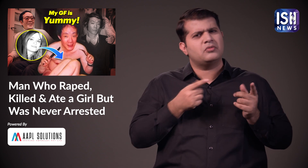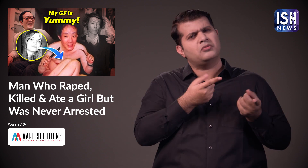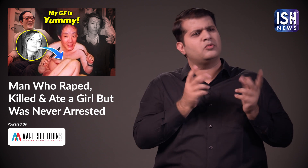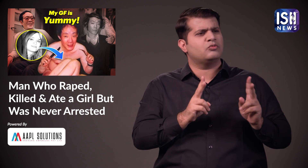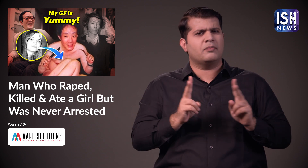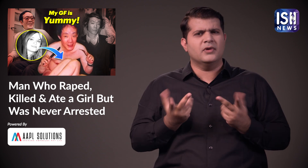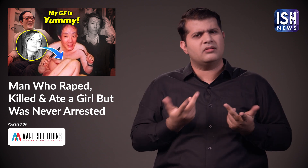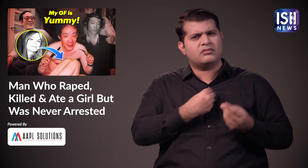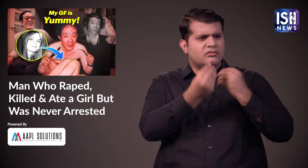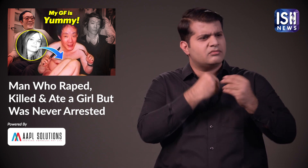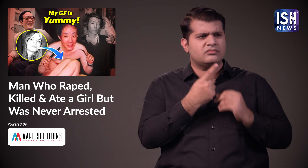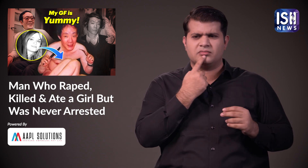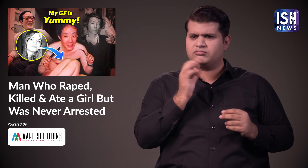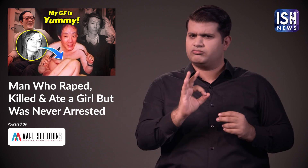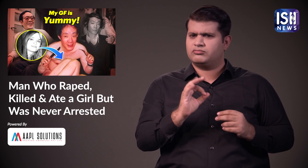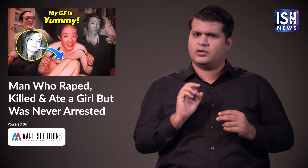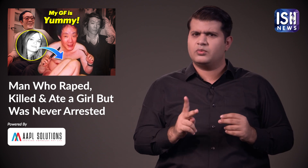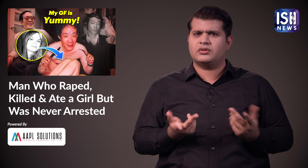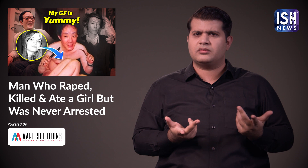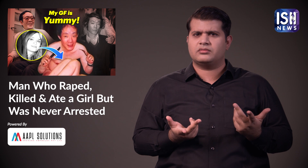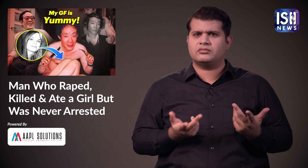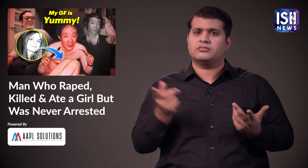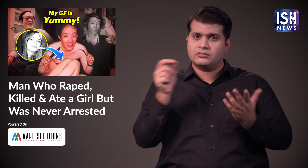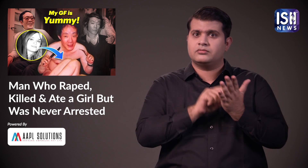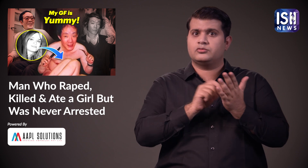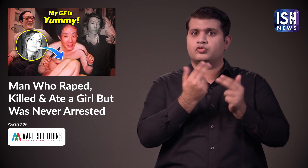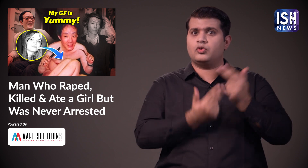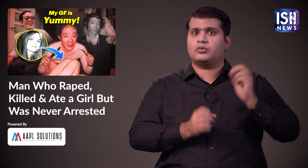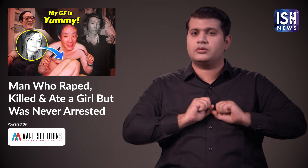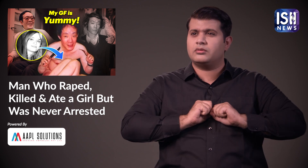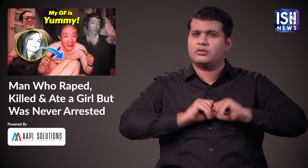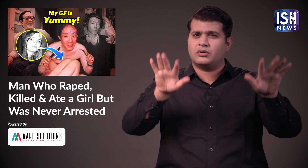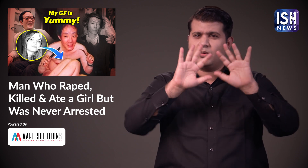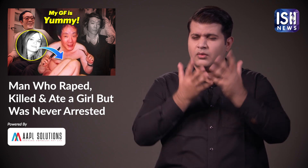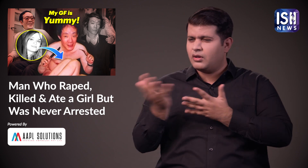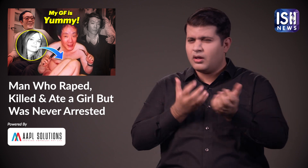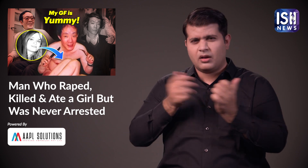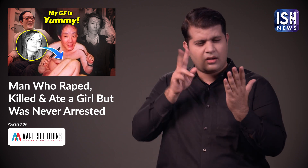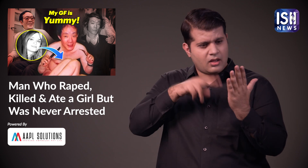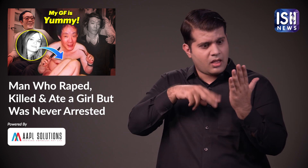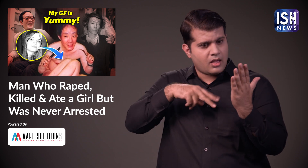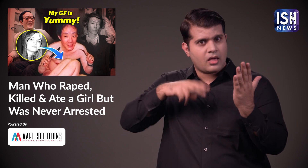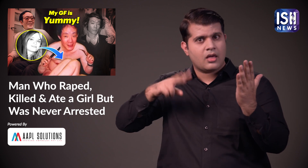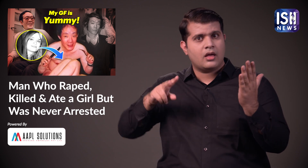उसे लगता था कि उसने कुछ भी गलत नहीं किया है, इसलिए उसने नॉवेल प्रकाशित की और यह लोकप्रिय हो